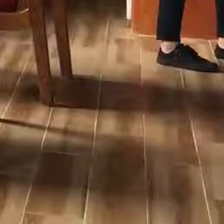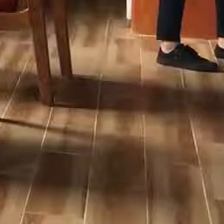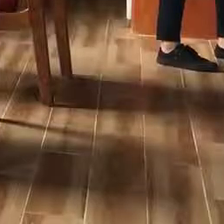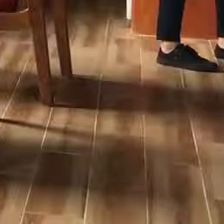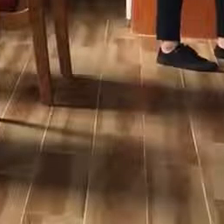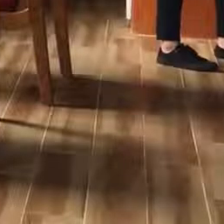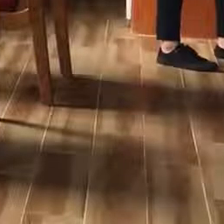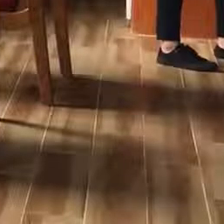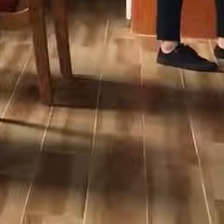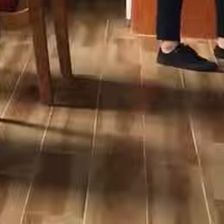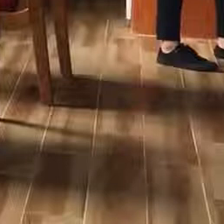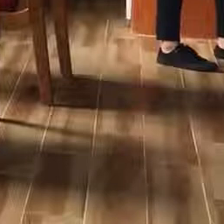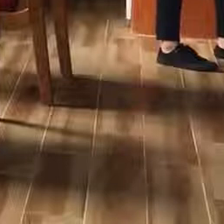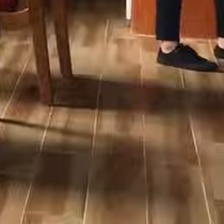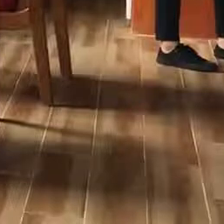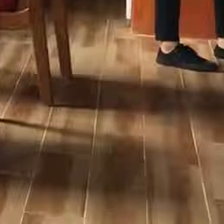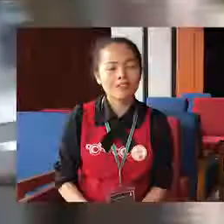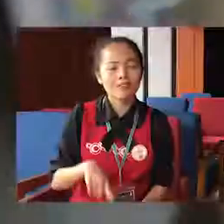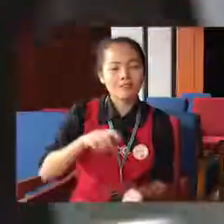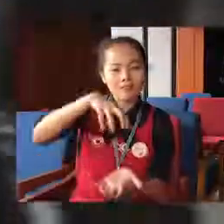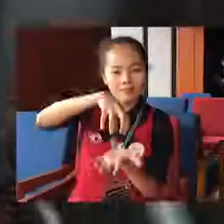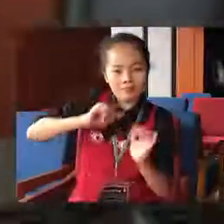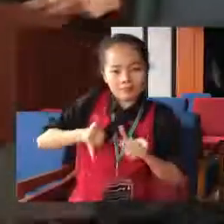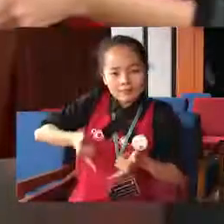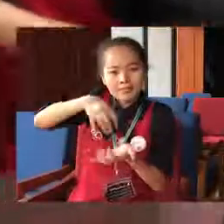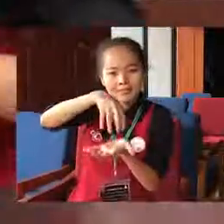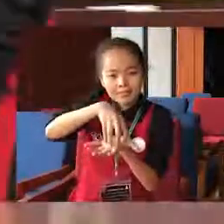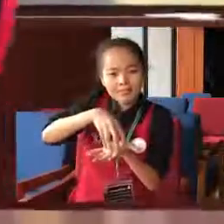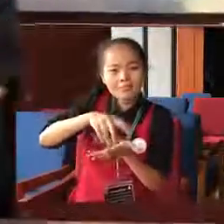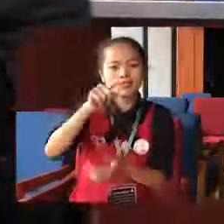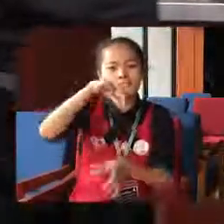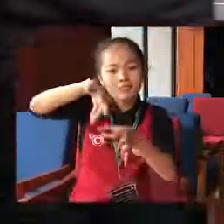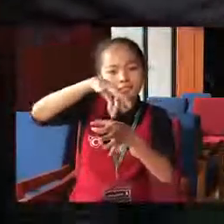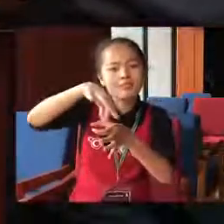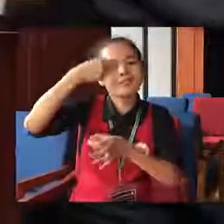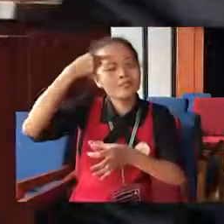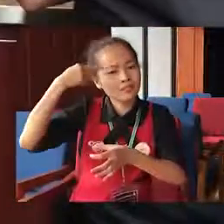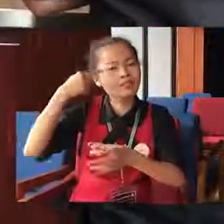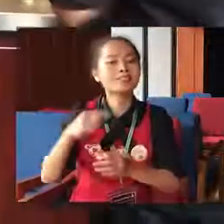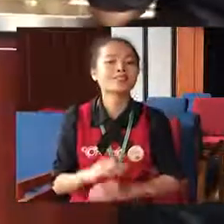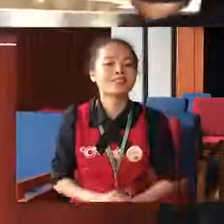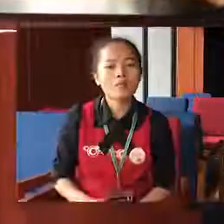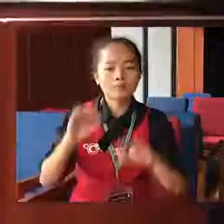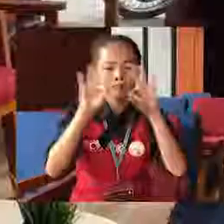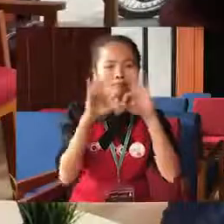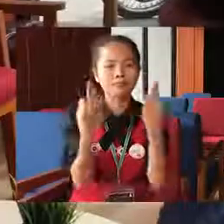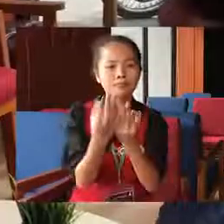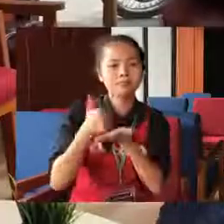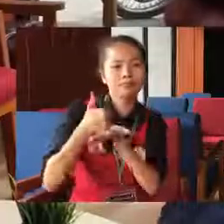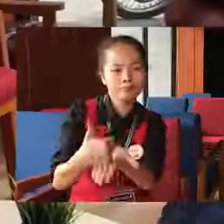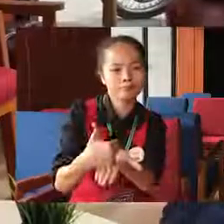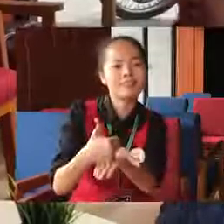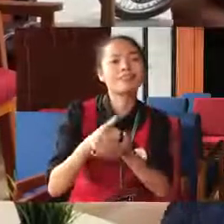សុភីម ចាខ្ញុំមកពីខាងខេត្តតាកែវអឺខ្ញុំធ្វើការនៅក្នុងហាងកាហ្វេមួយនៅទីក្រុងភ្នំពេញចាអឺ